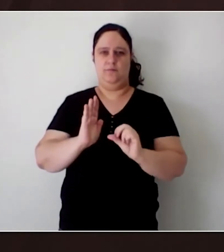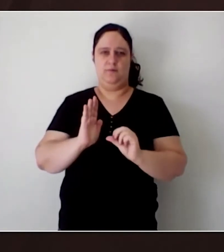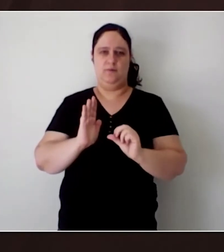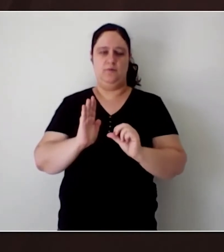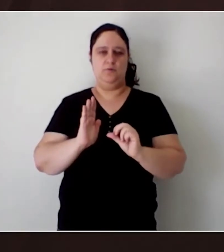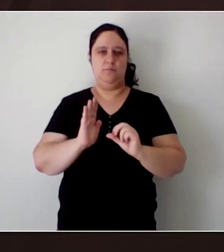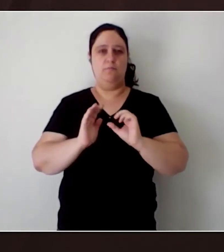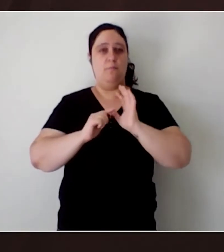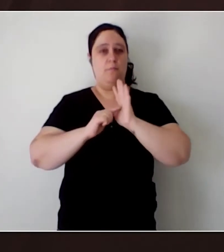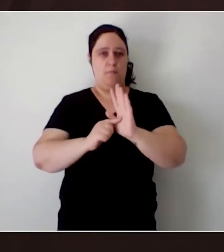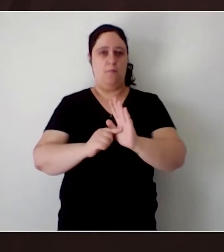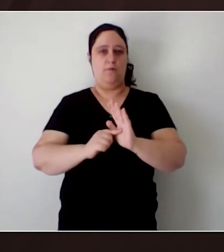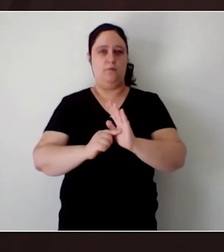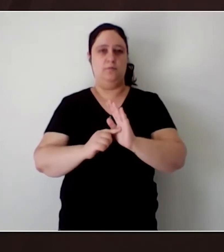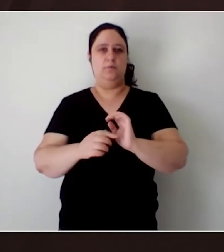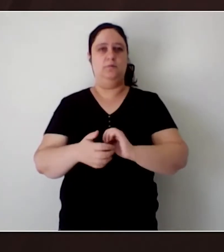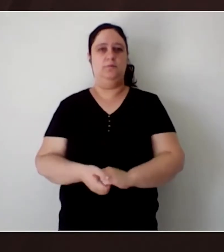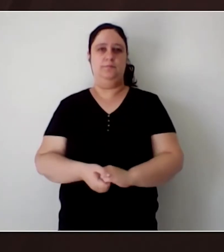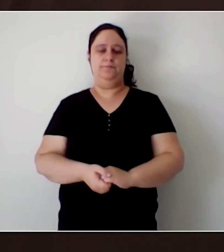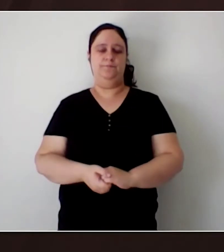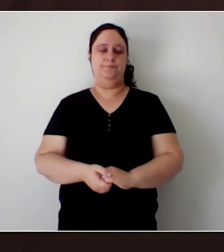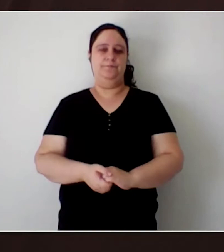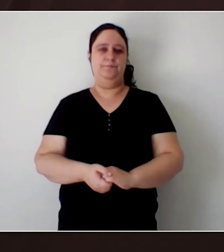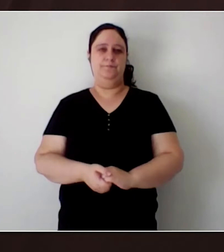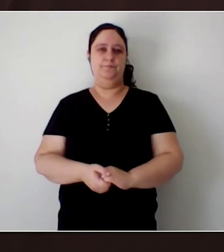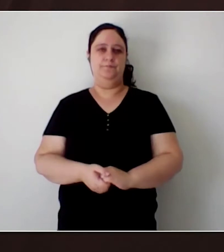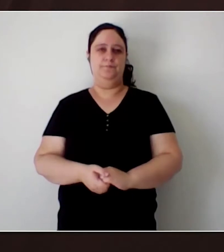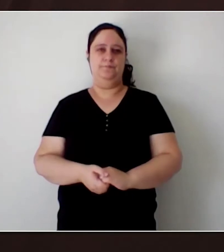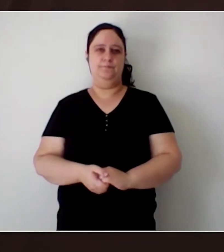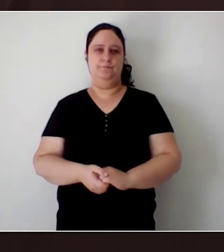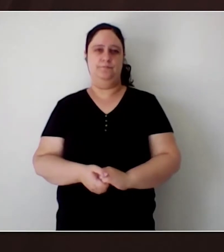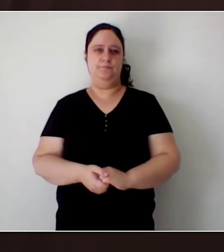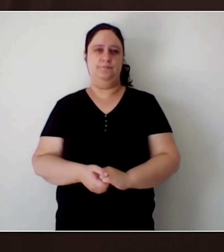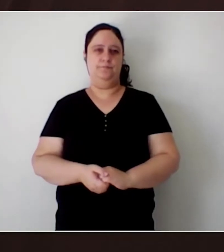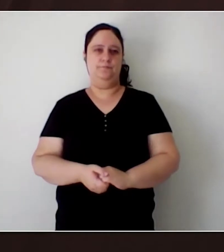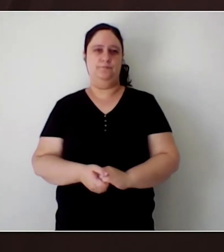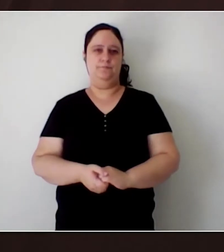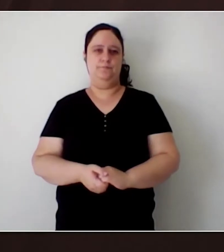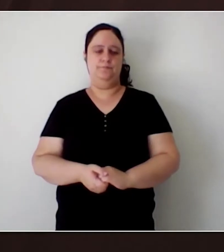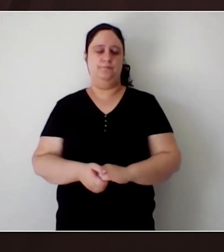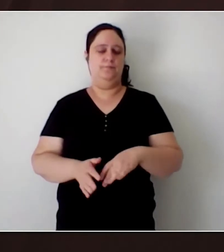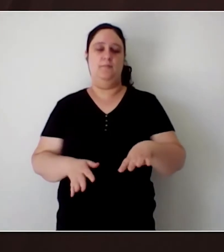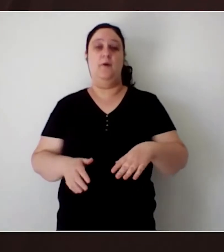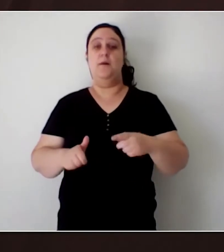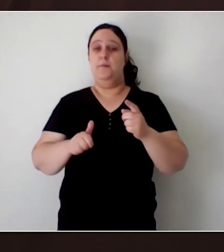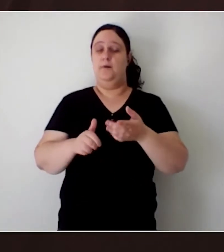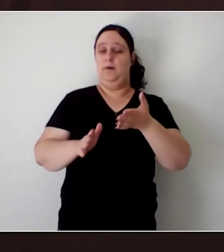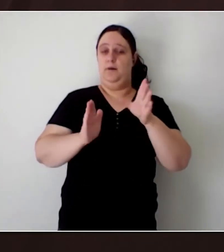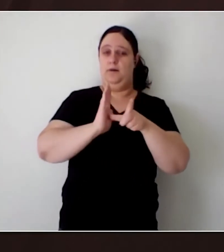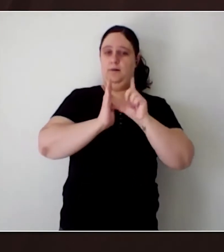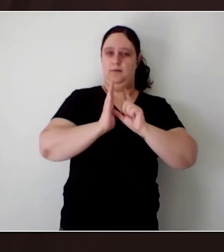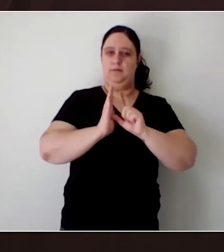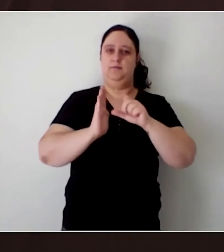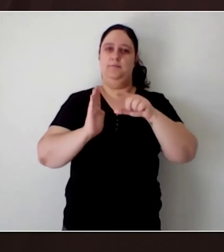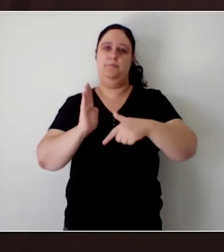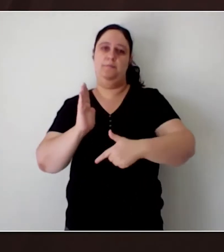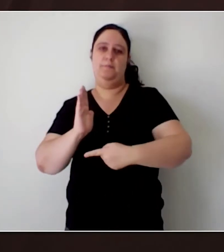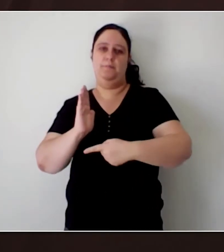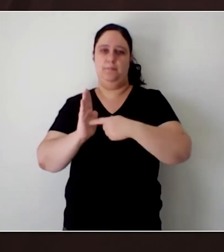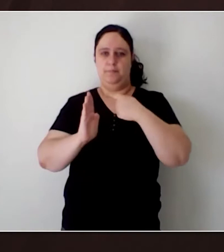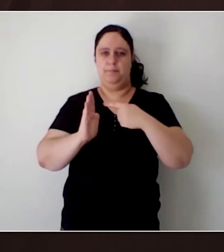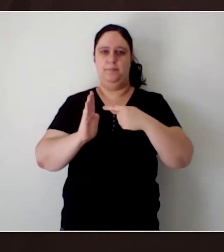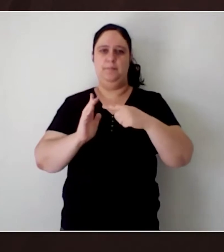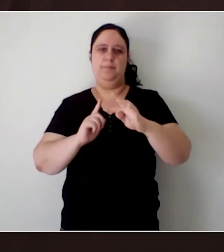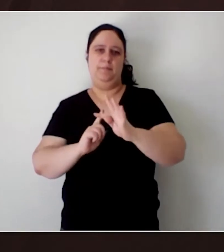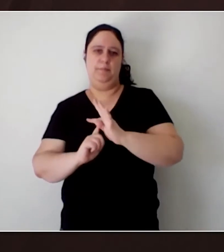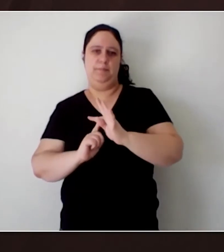né? Não, vamos primeiro 1 Timóteo, vamos lá. 1 Timóteo 3,15, dá uma olhada. 1 Timóteo 3,15.